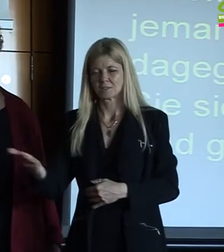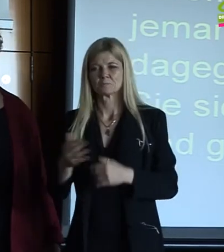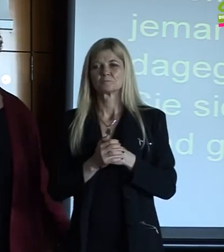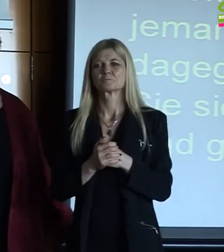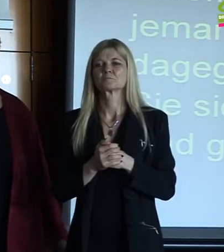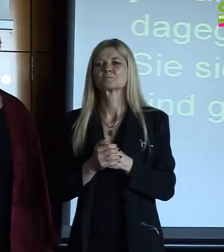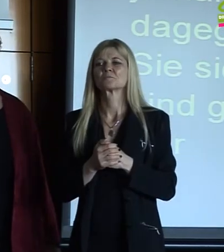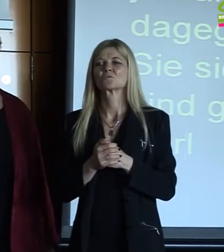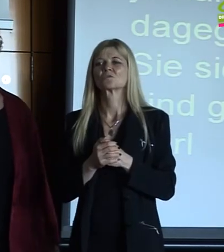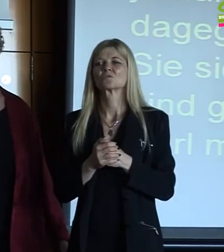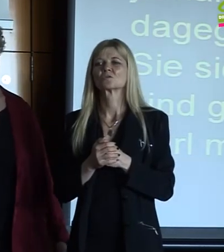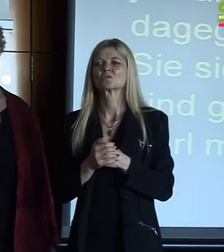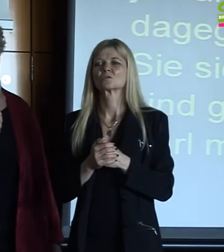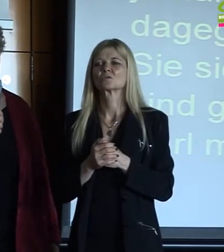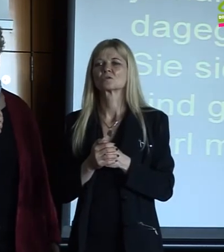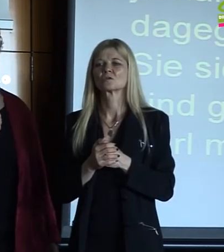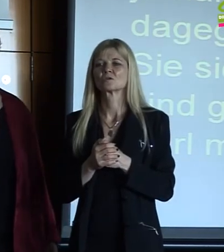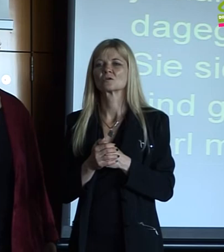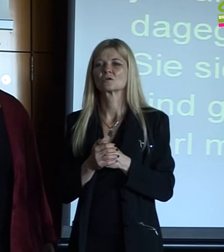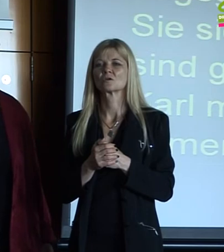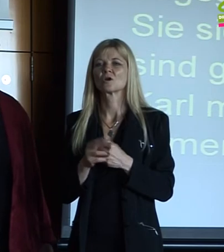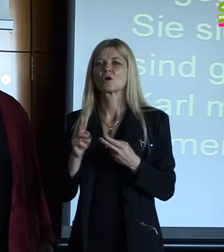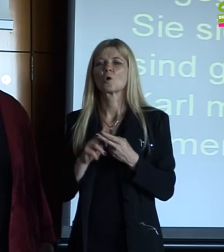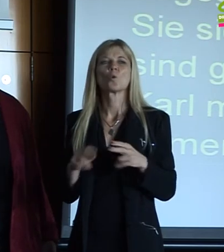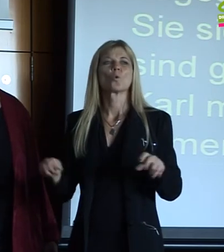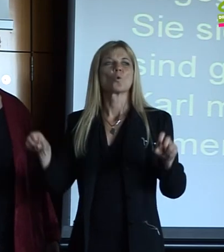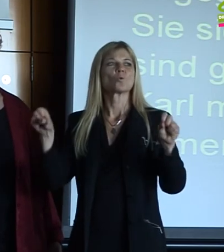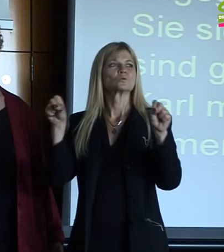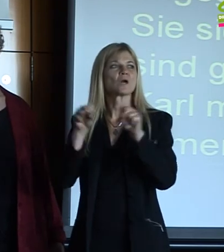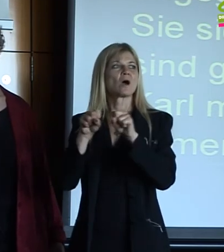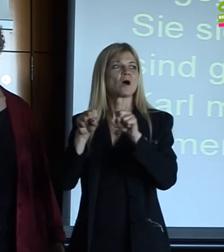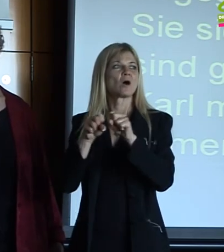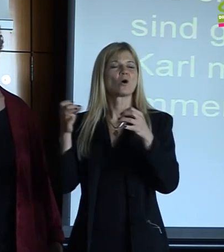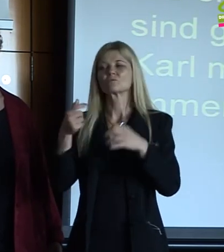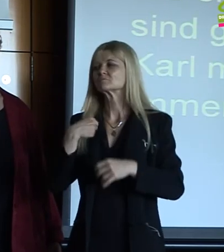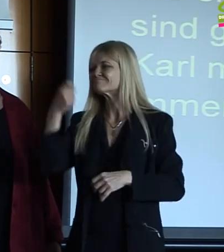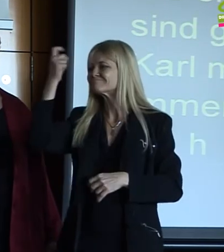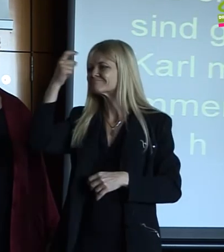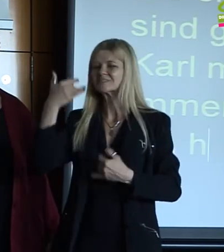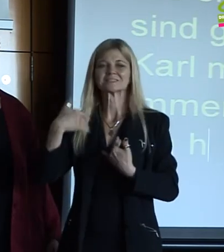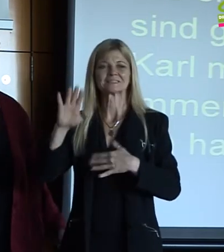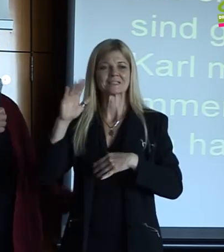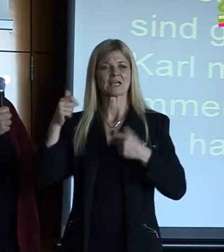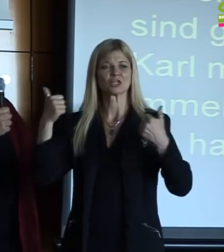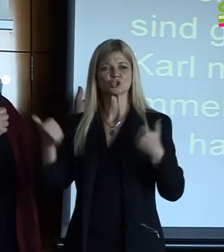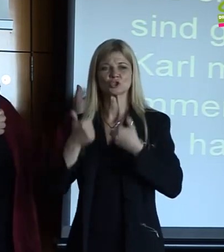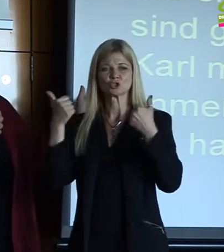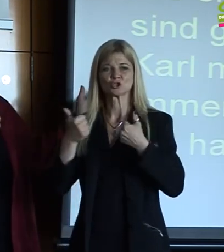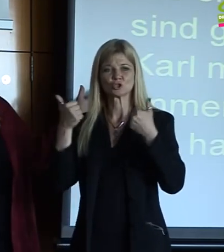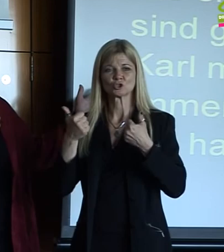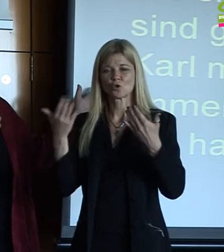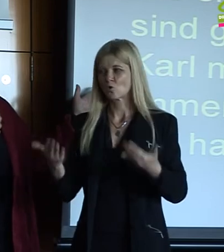jedenfalls auch, ja, auch vor allem, was ich ganz toll gefunden habe, dass es diese verschiedenen Bereiche, dass wir auch